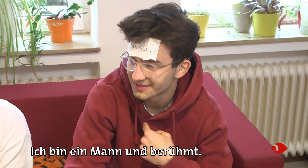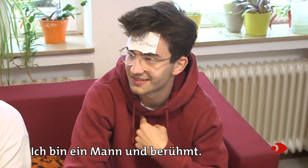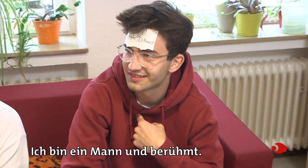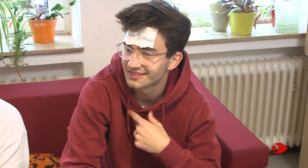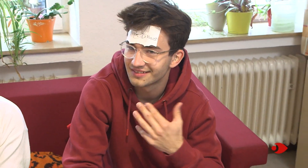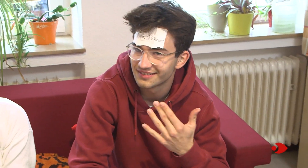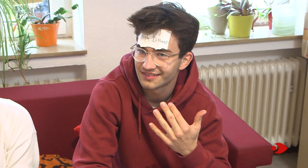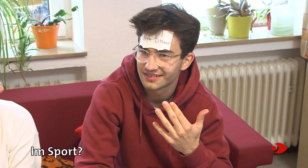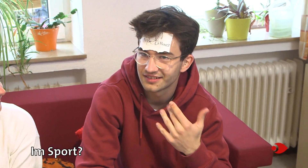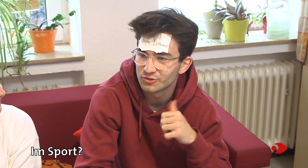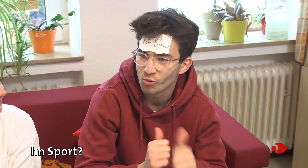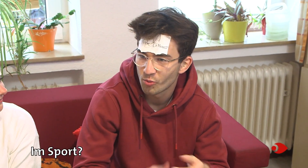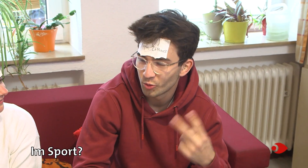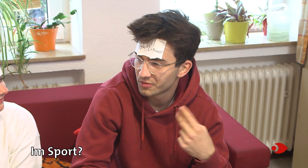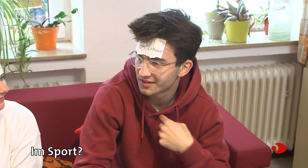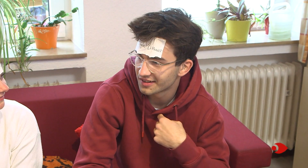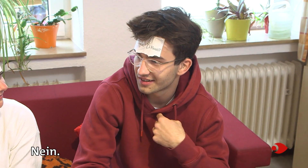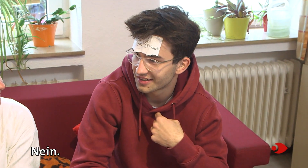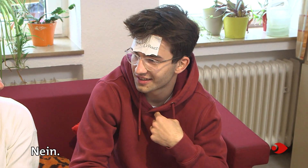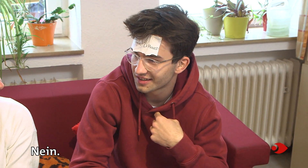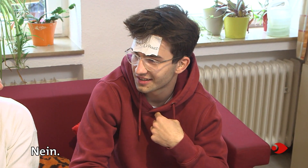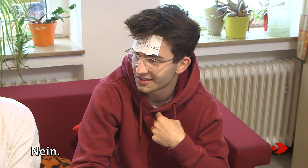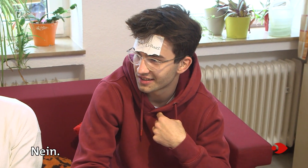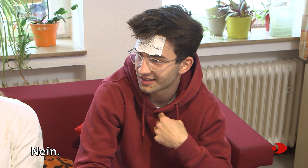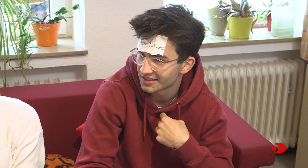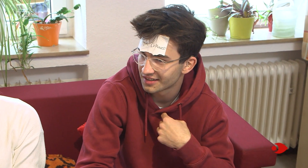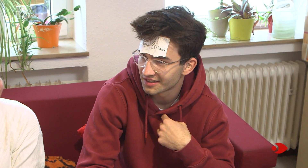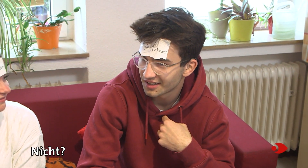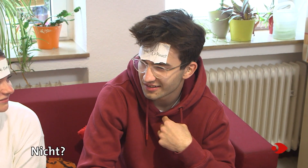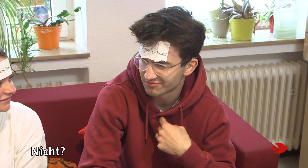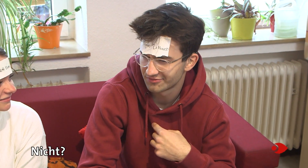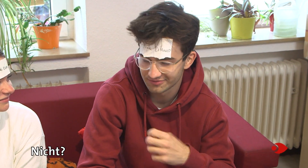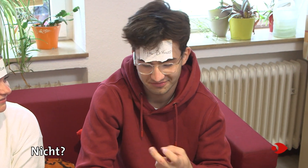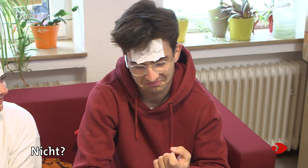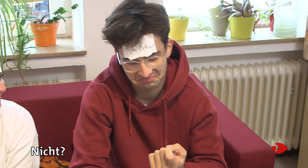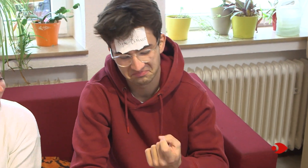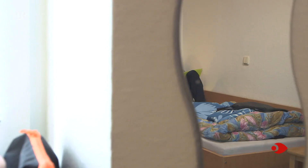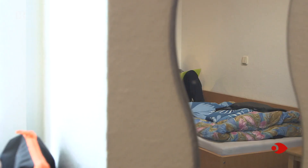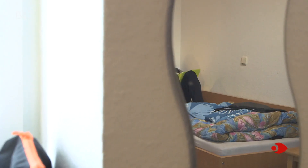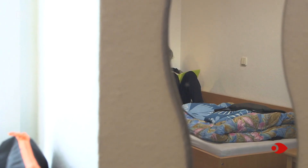berühmt. Im Sport? Nein. Nicht?